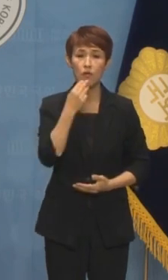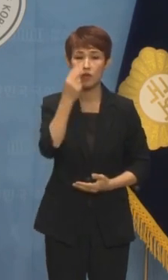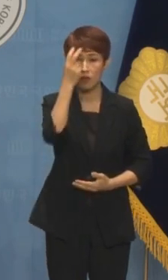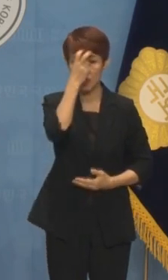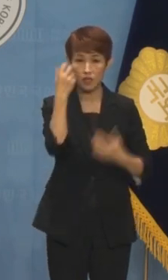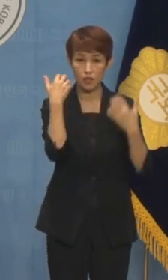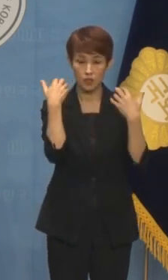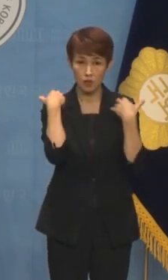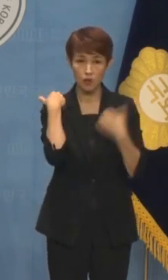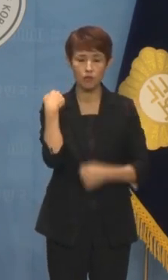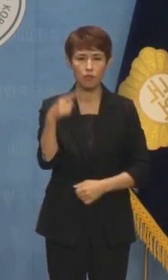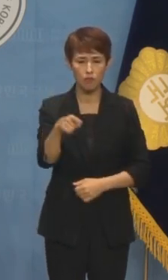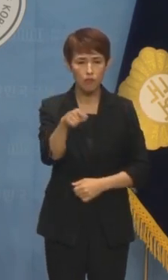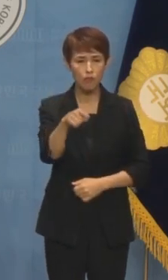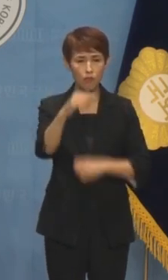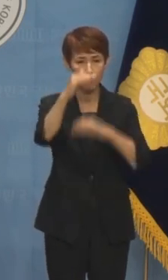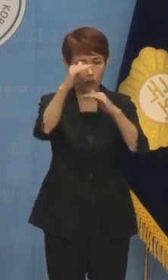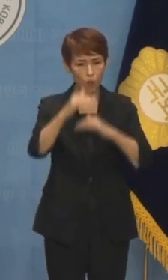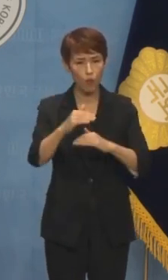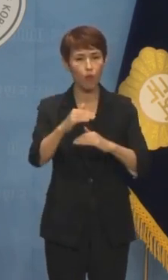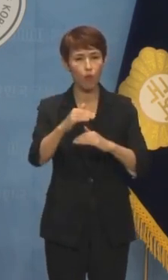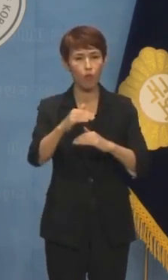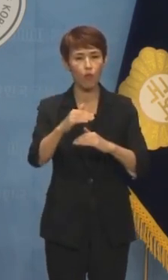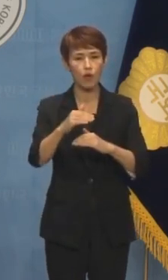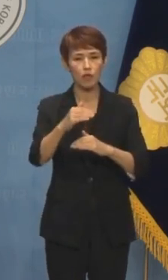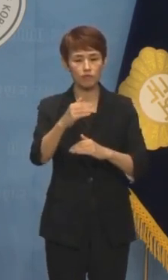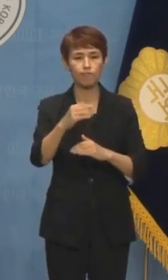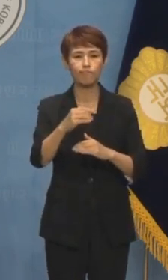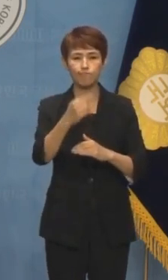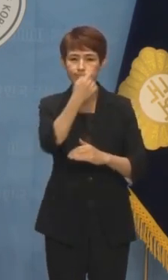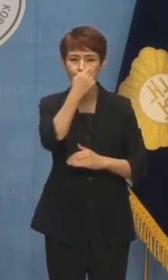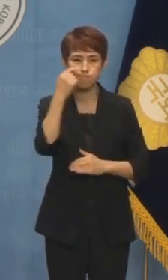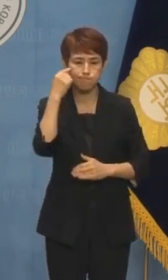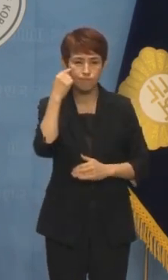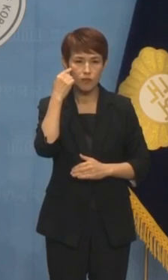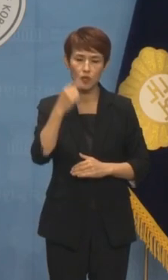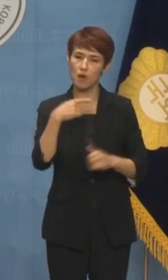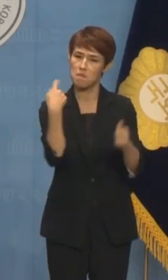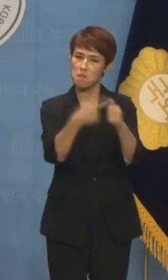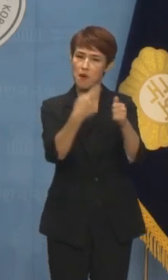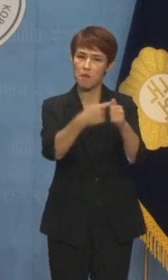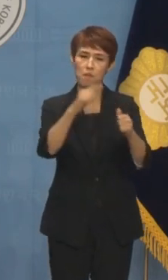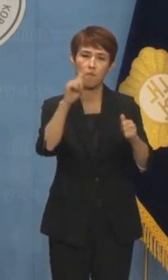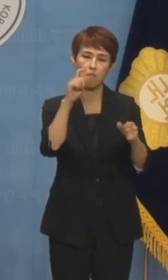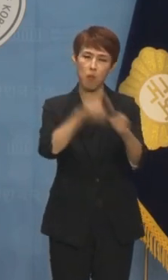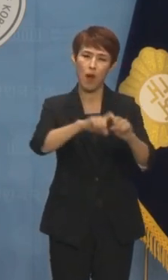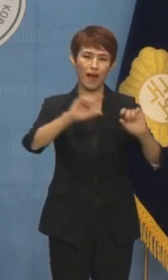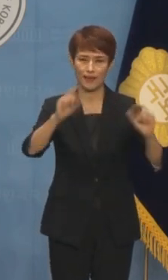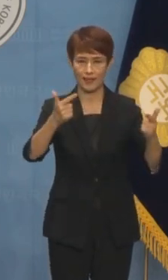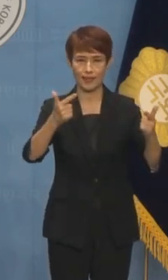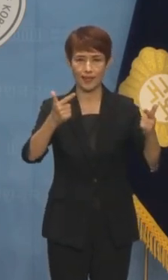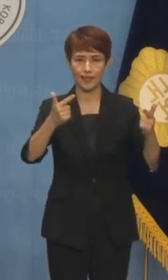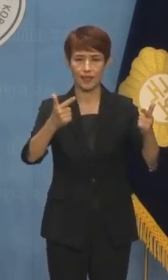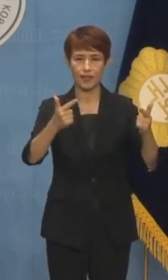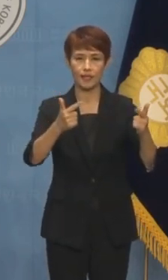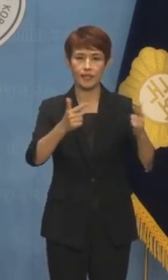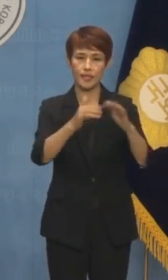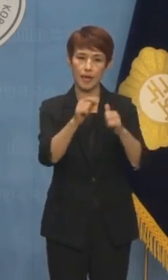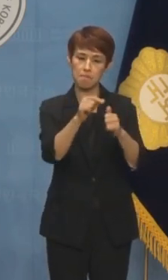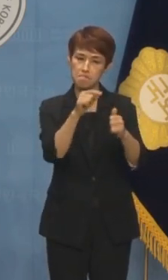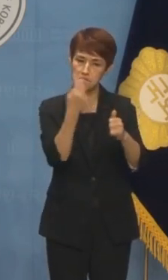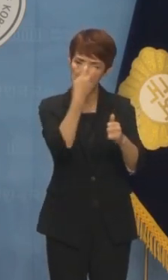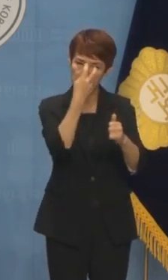서울경찰청은 해당 보도가 충분한 근거를 바탕으로 비방의 목적 없이 인사 검증의